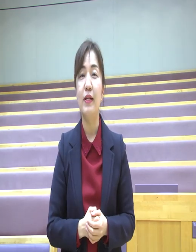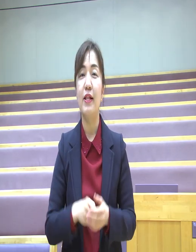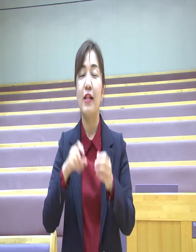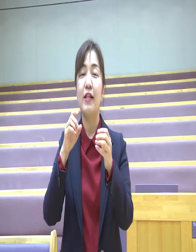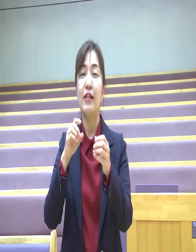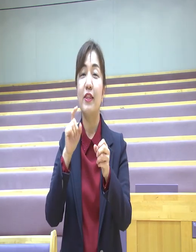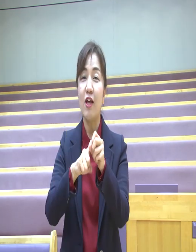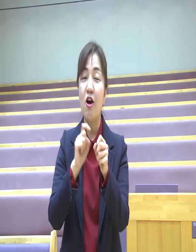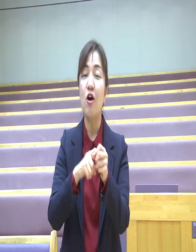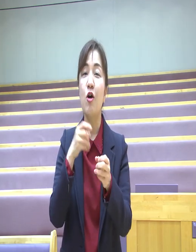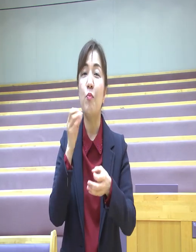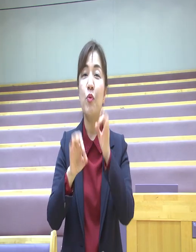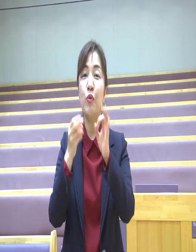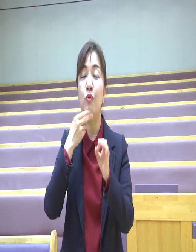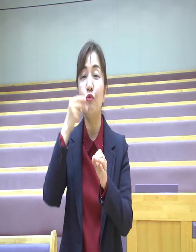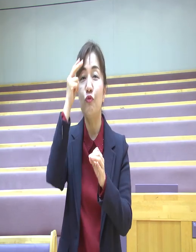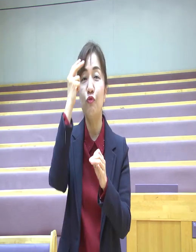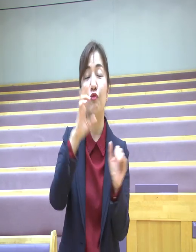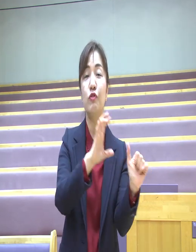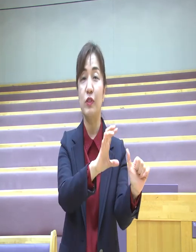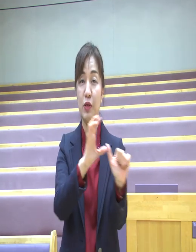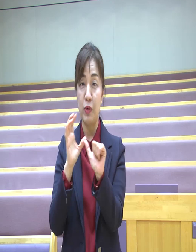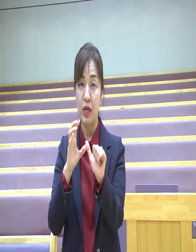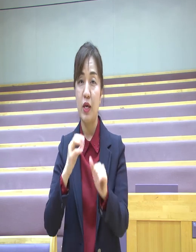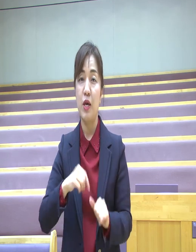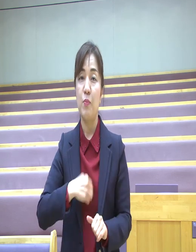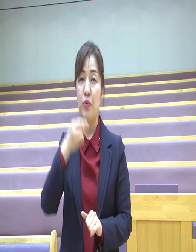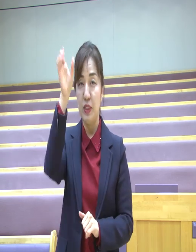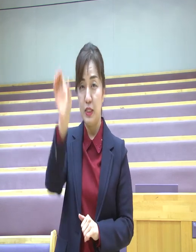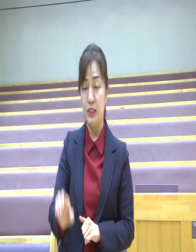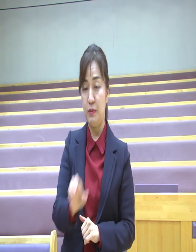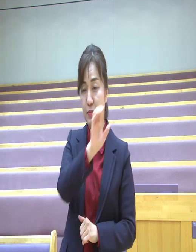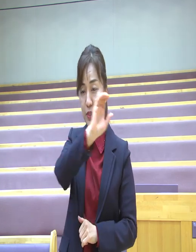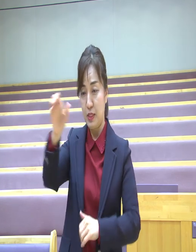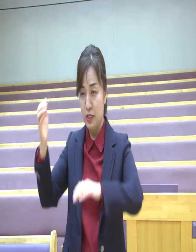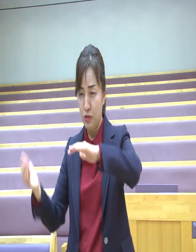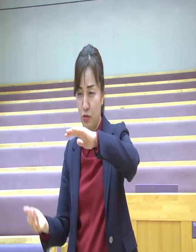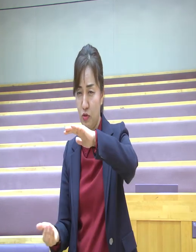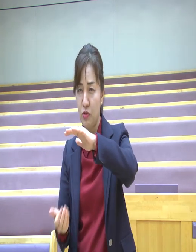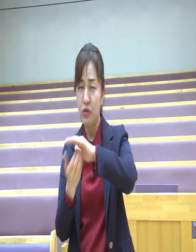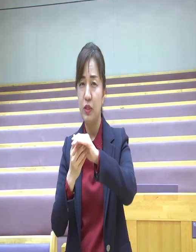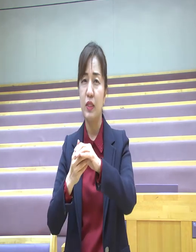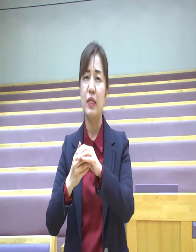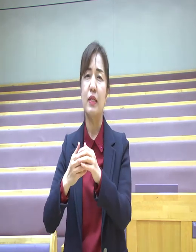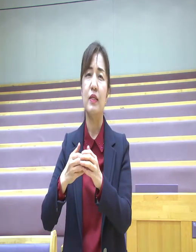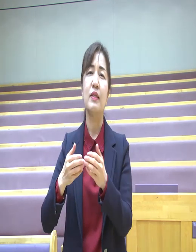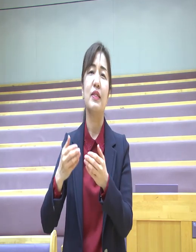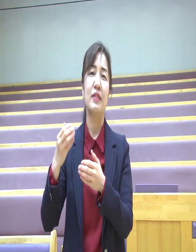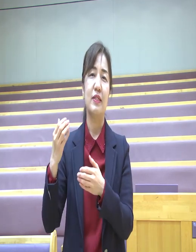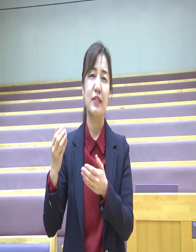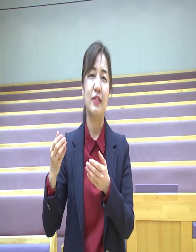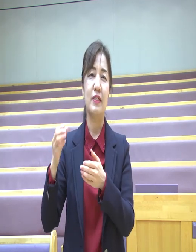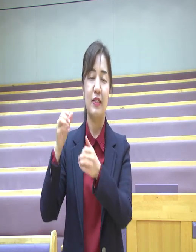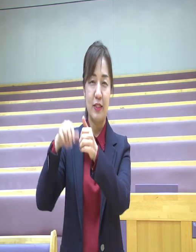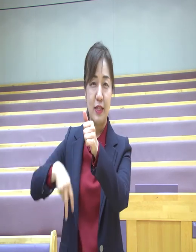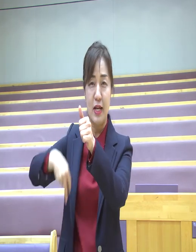요소인 떡과 포도주를 사용하여 자신의 십자가에서 이루실 사명의